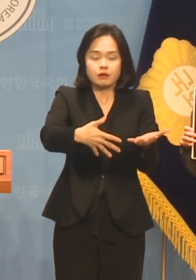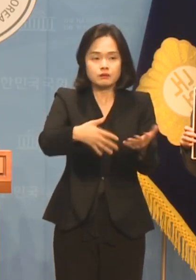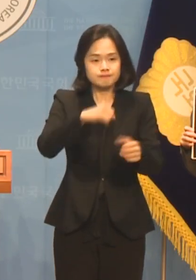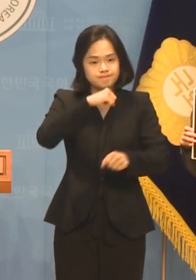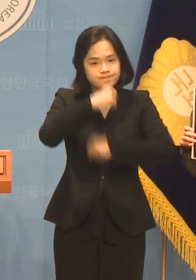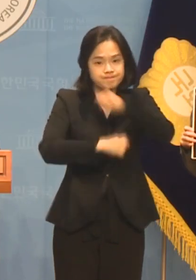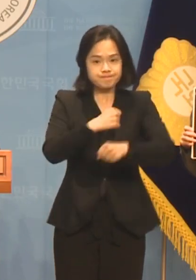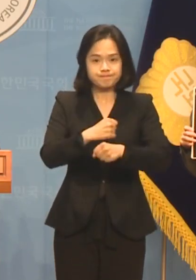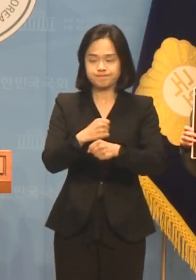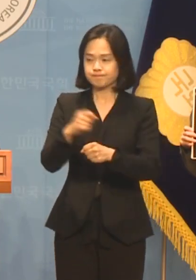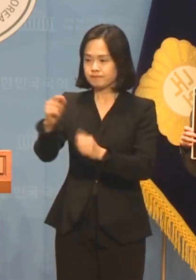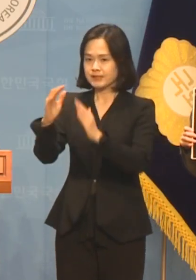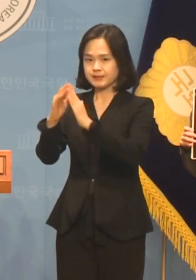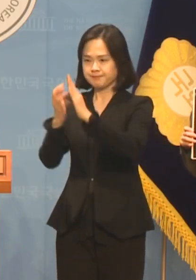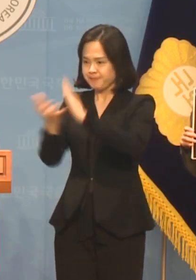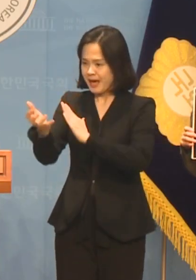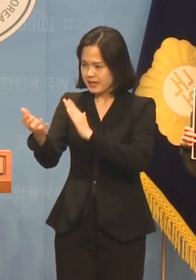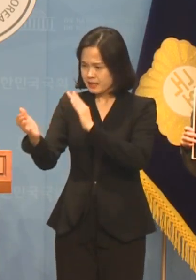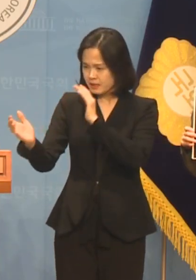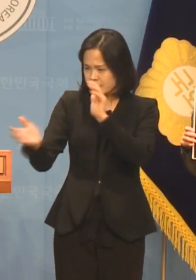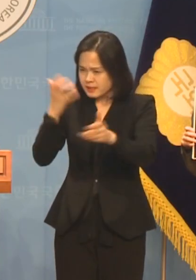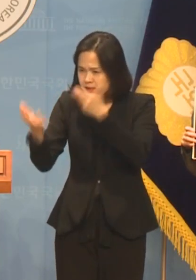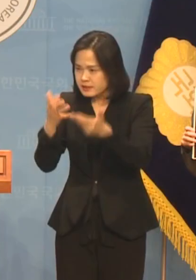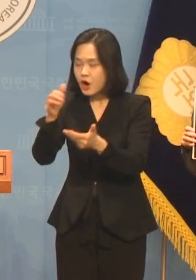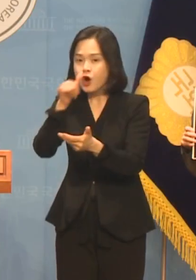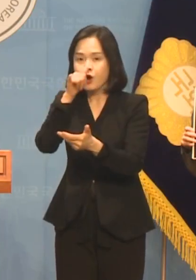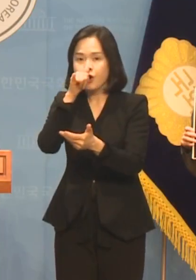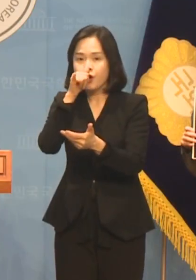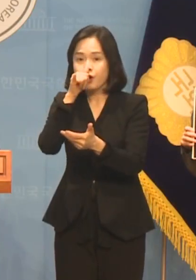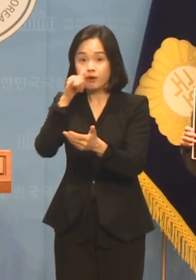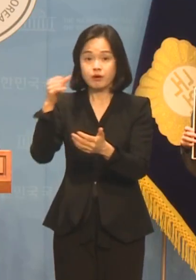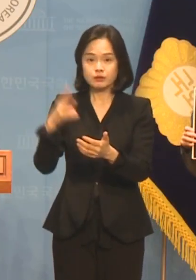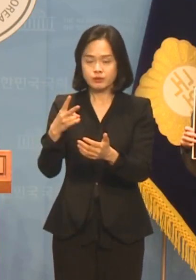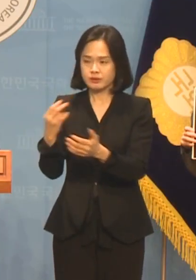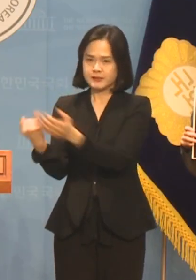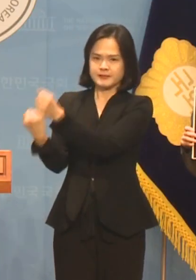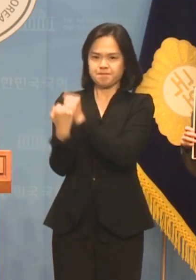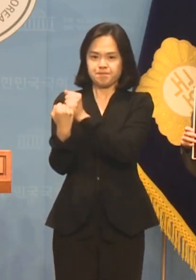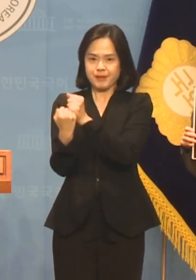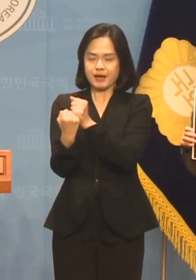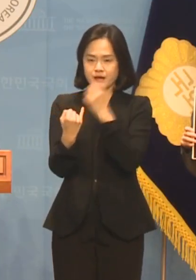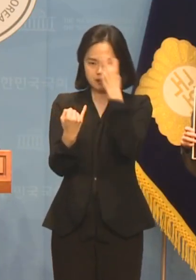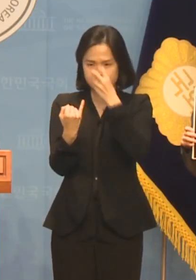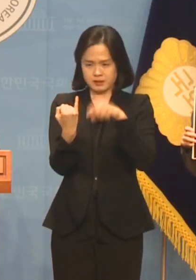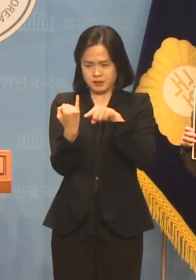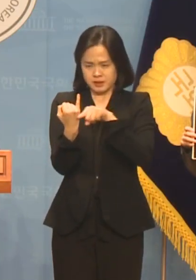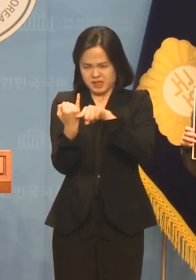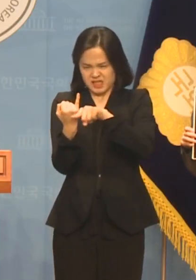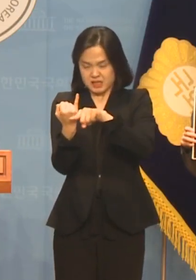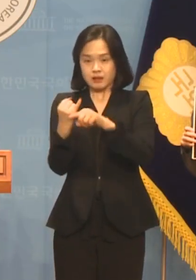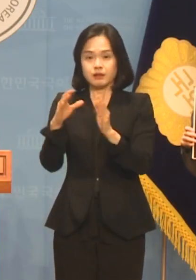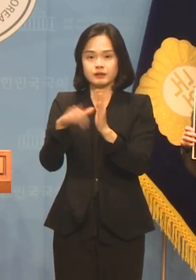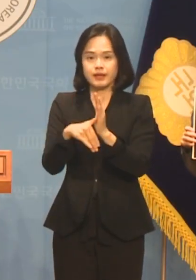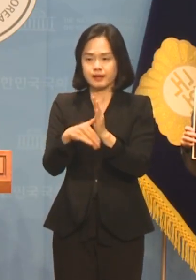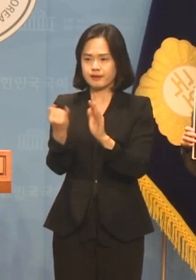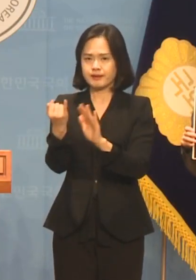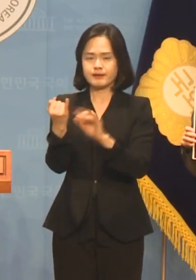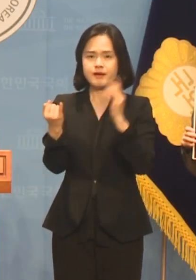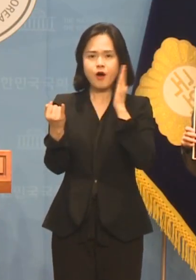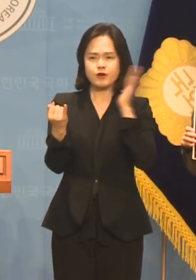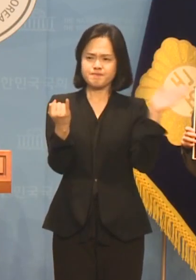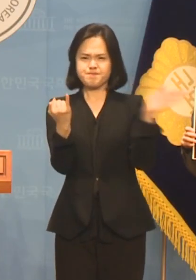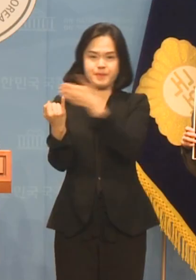것입니다. 수사 과정에서 머리를 치고 뺨을 때리면서 지장을 찍을 것을 강요했고 날인을 거부하자 억지로